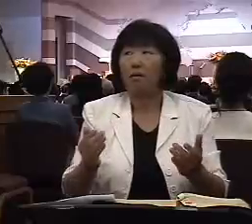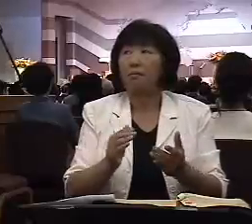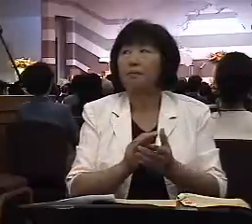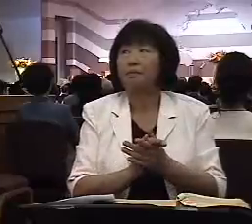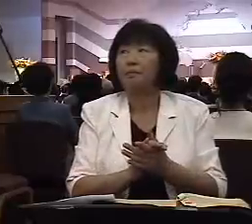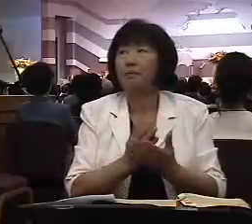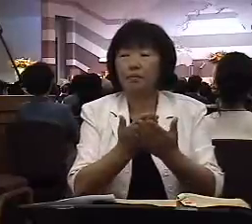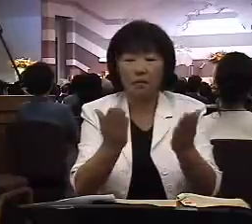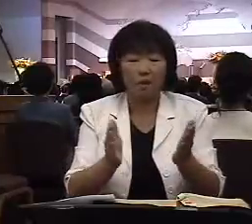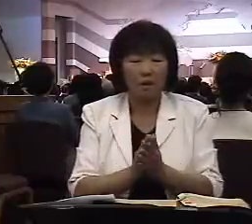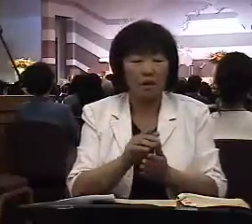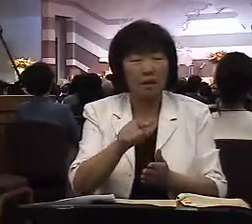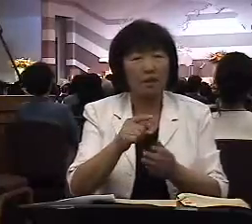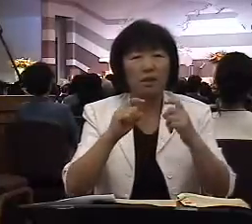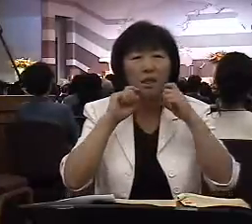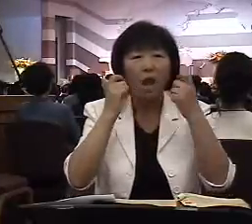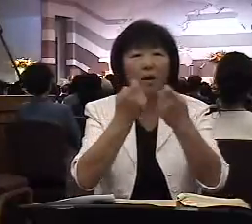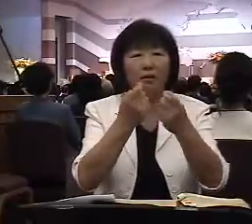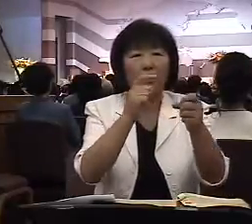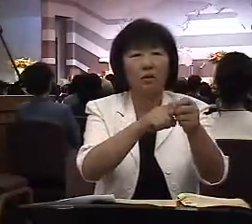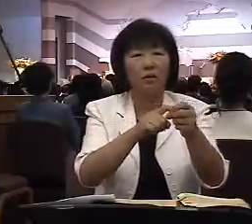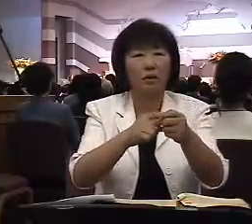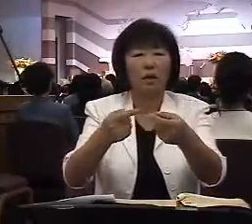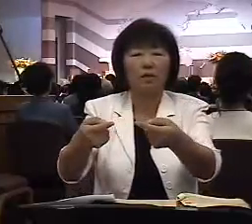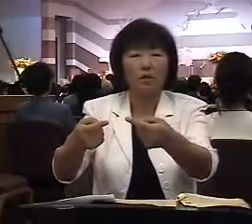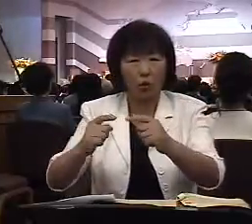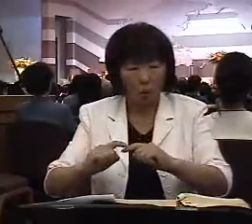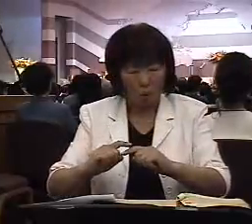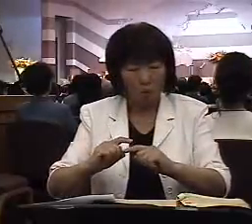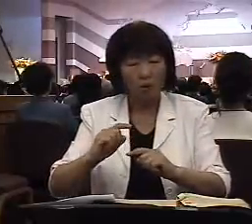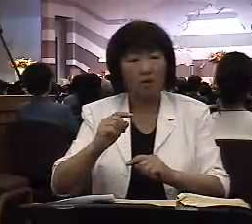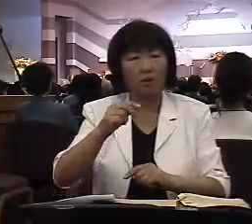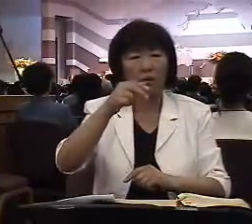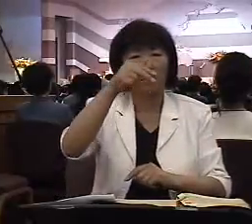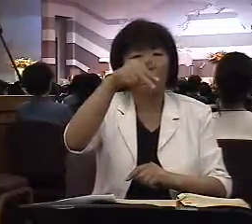여러분, 이 개인적으로 적용되어져야만